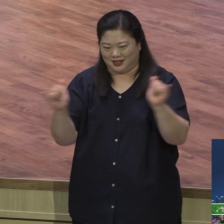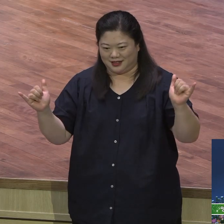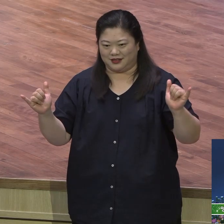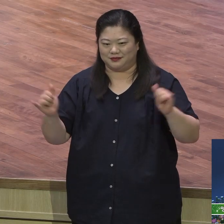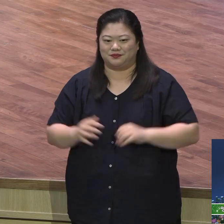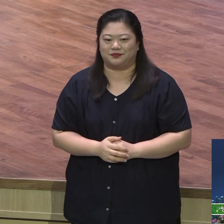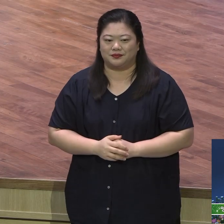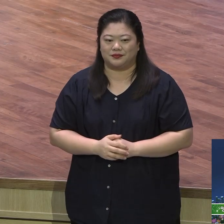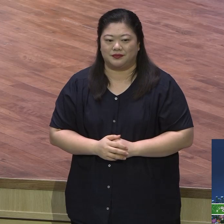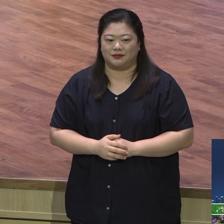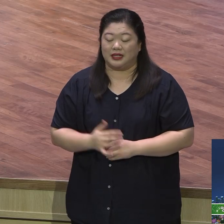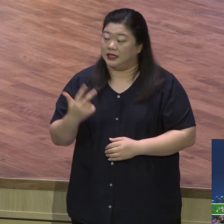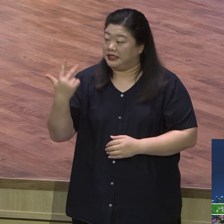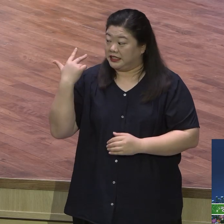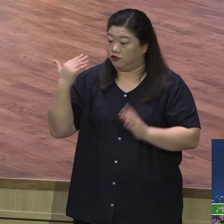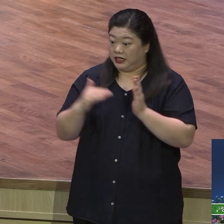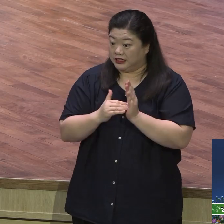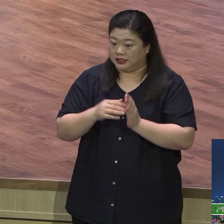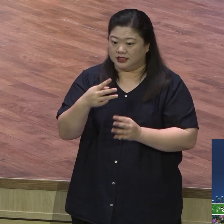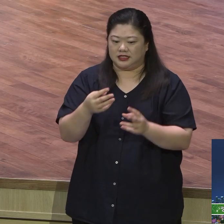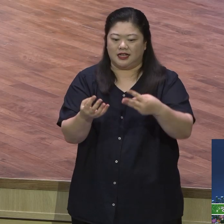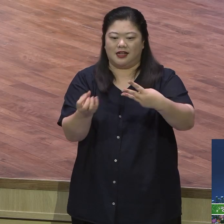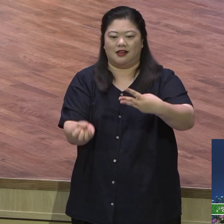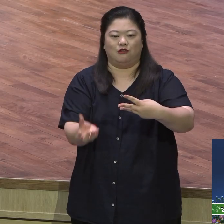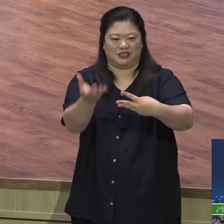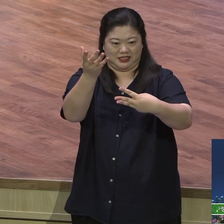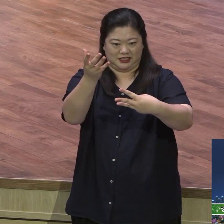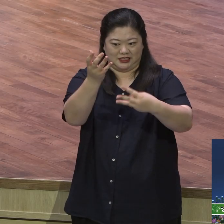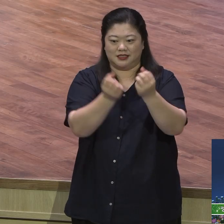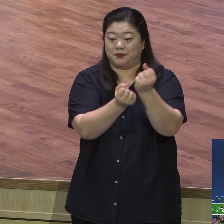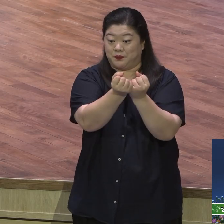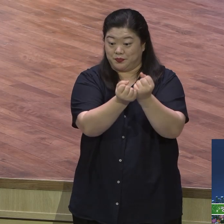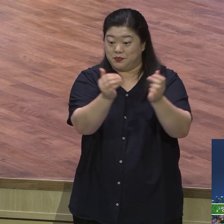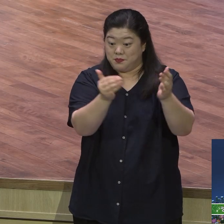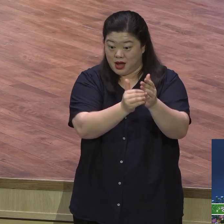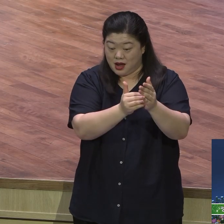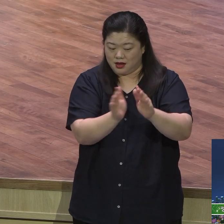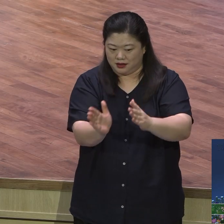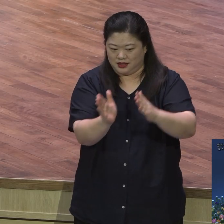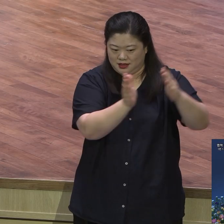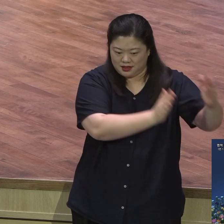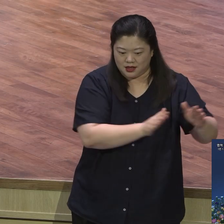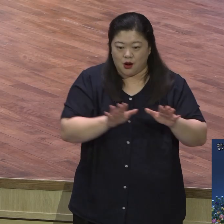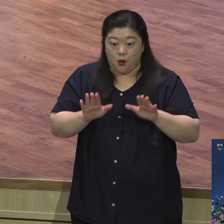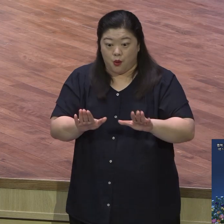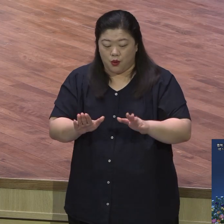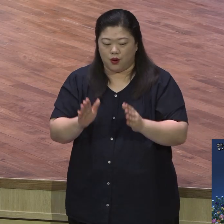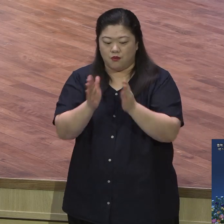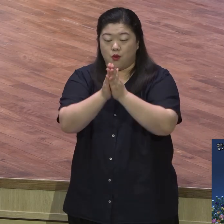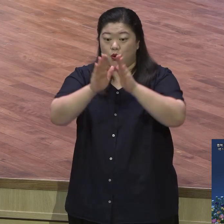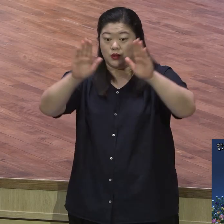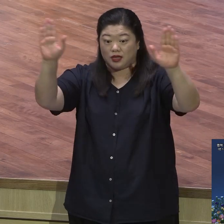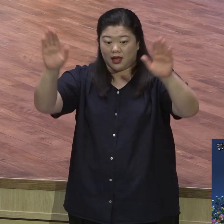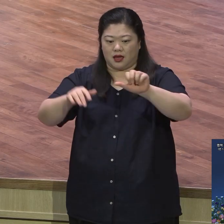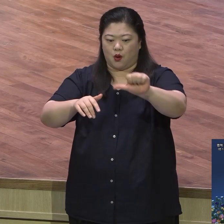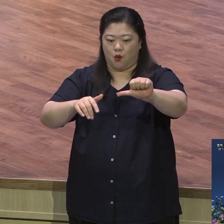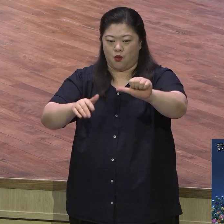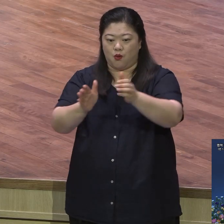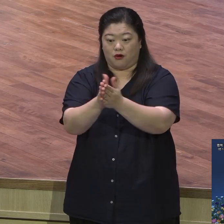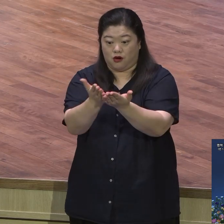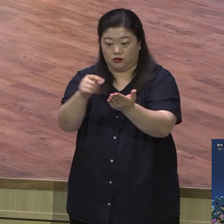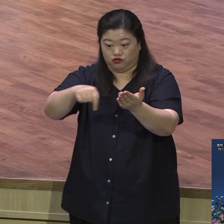말씀을 살펴보았는데 오늘부터는 모세 5경의 네 번째 말씀입니다. 민숙이를